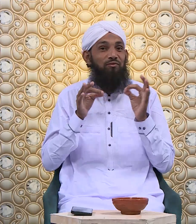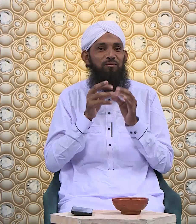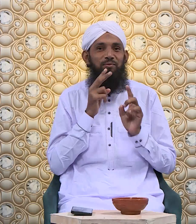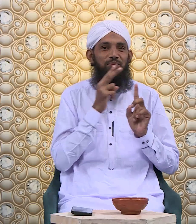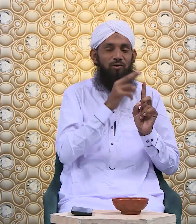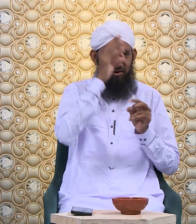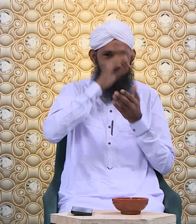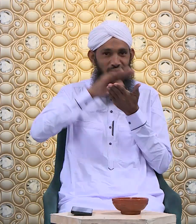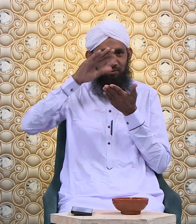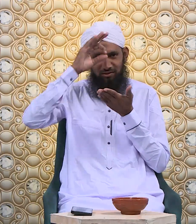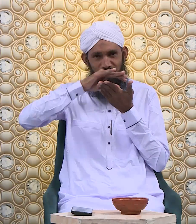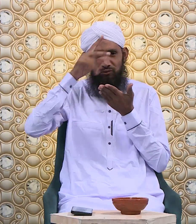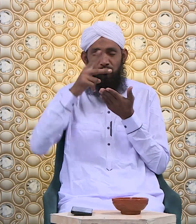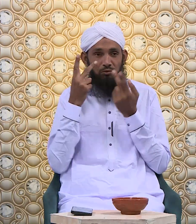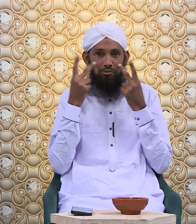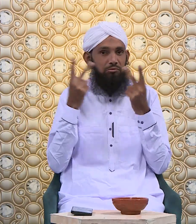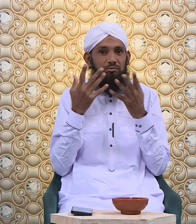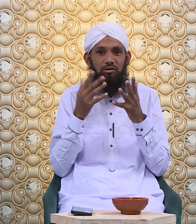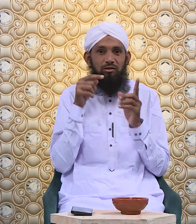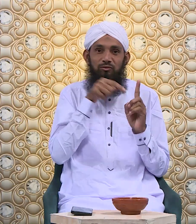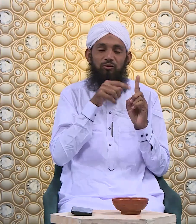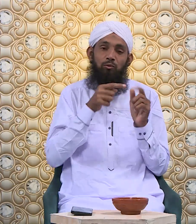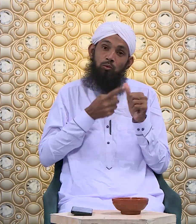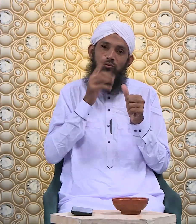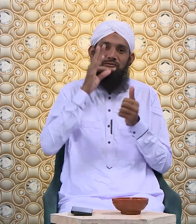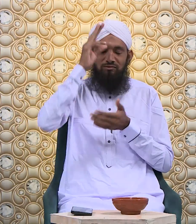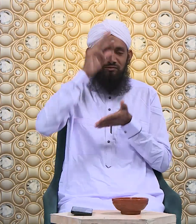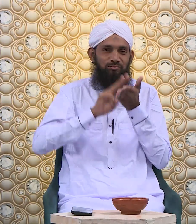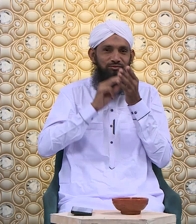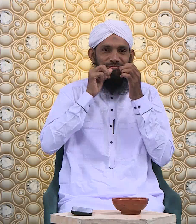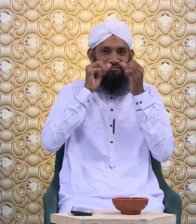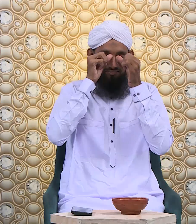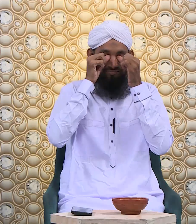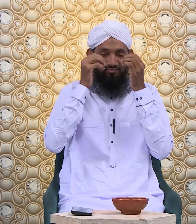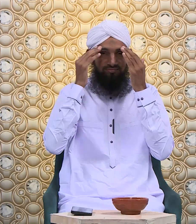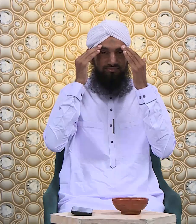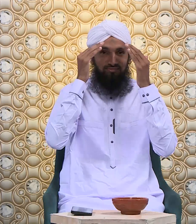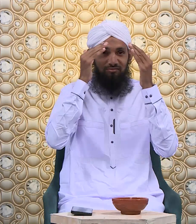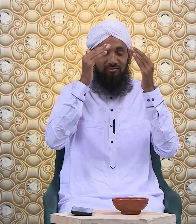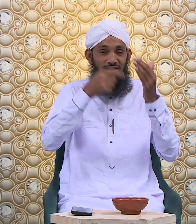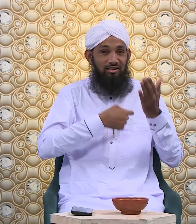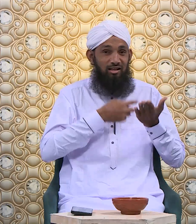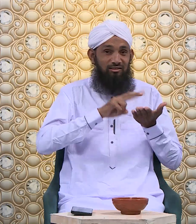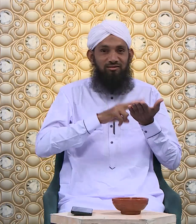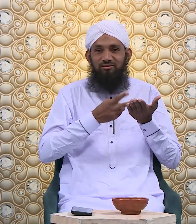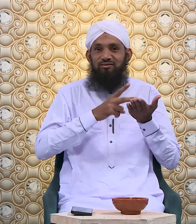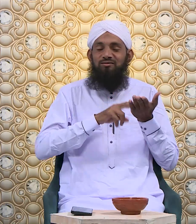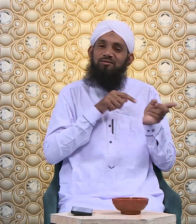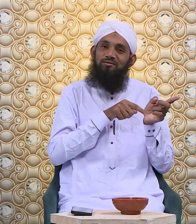حسین رضی اللہ تعالی عنہما گم ہو گئے ہیں تو آپ صلی اللہ علیہ وآلہ وسلم نے بے قرار ہو کر صحابہ